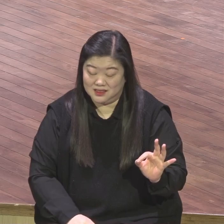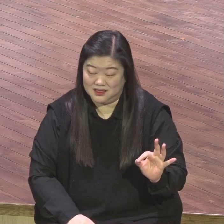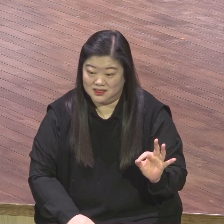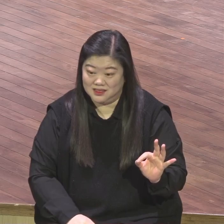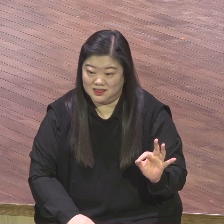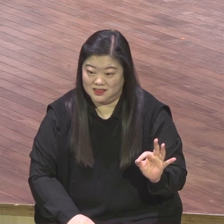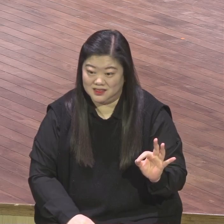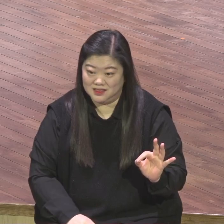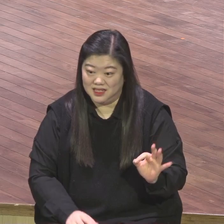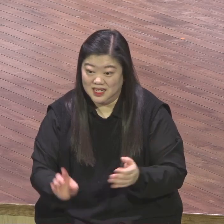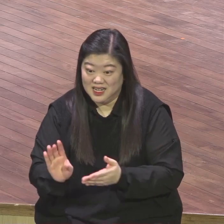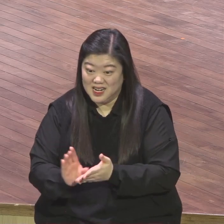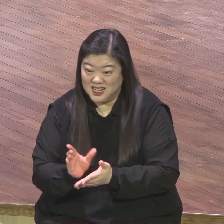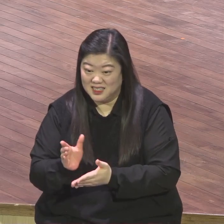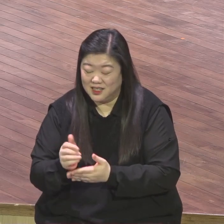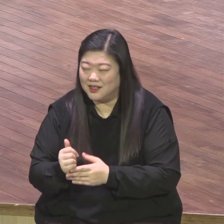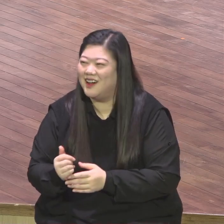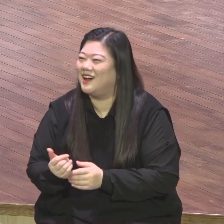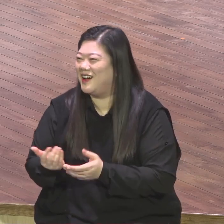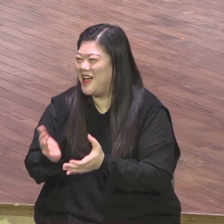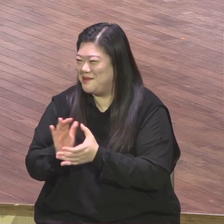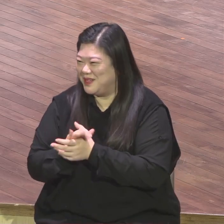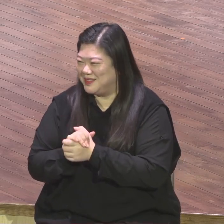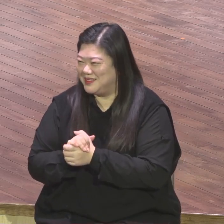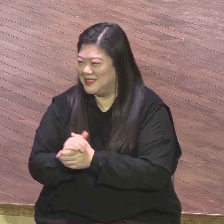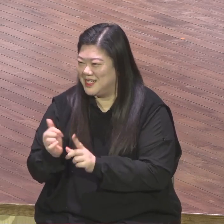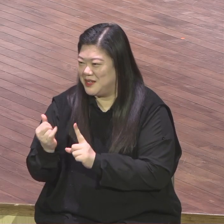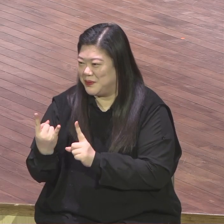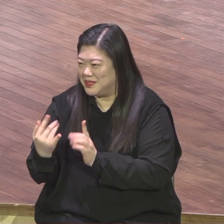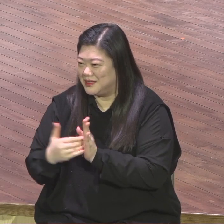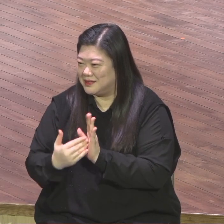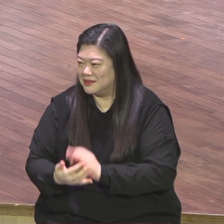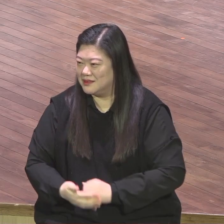없어. 뭐 보금 아무리 말해도 아이